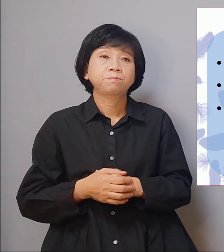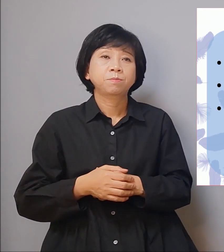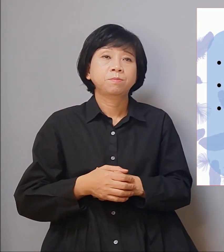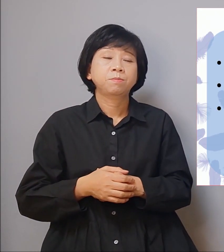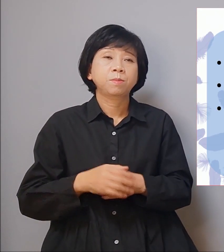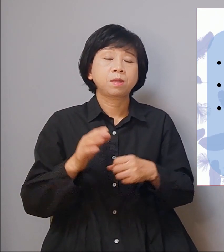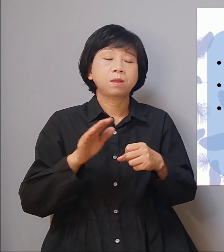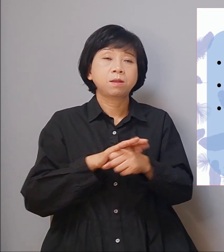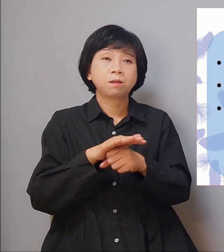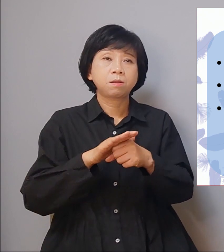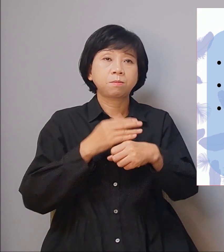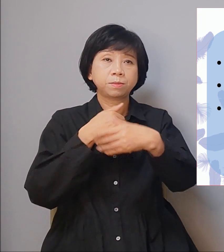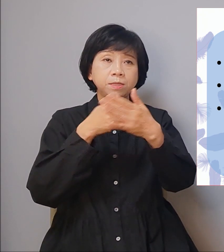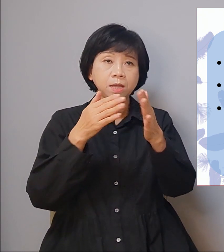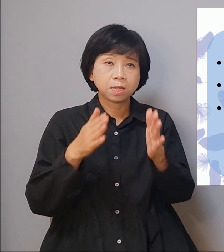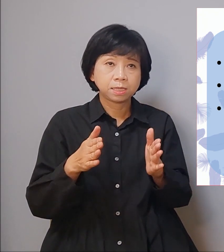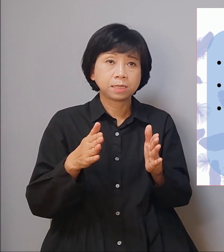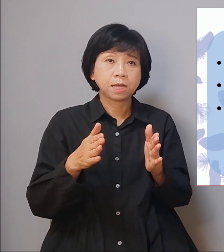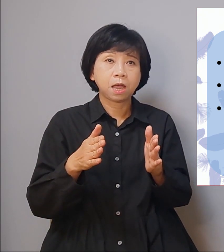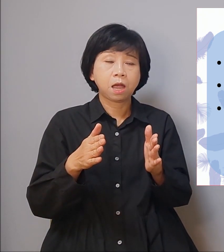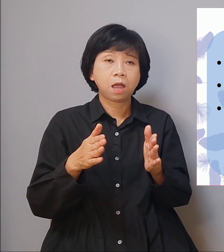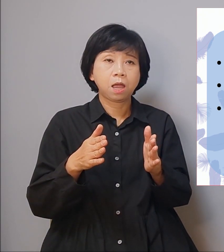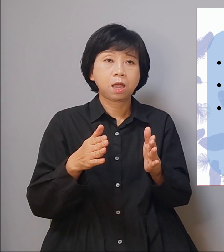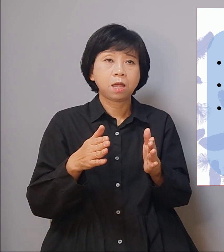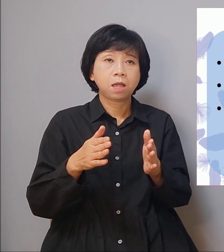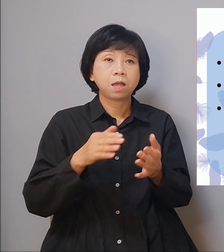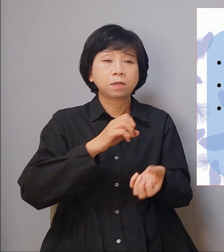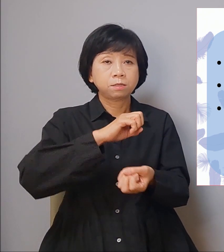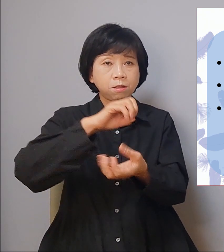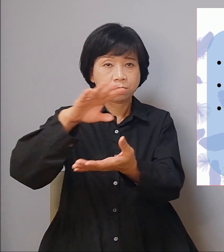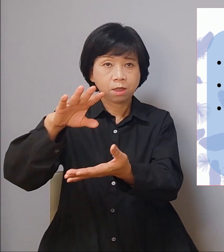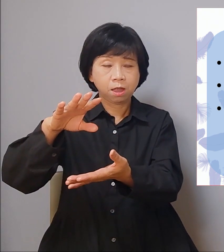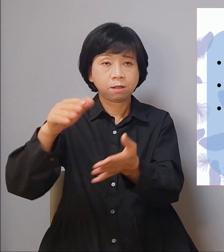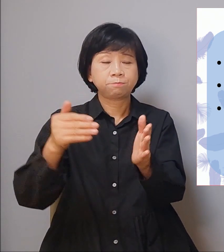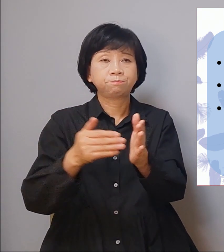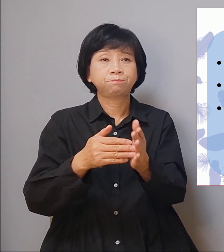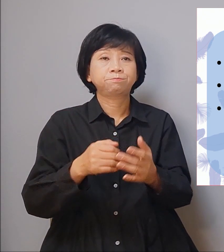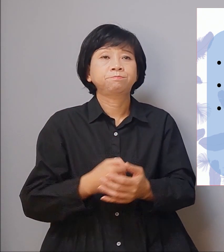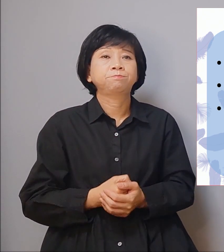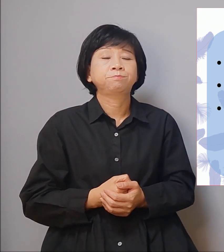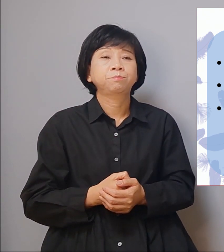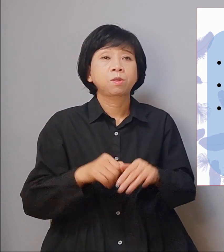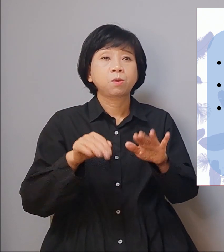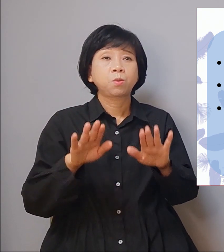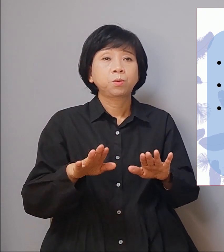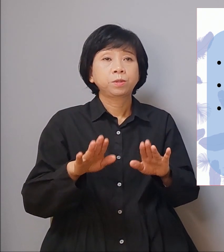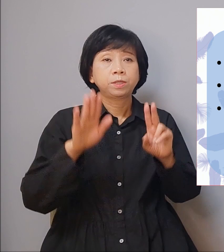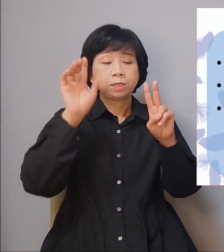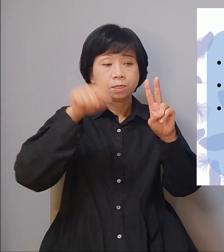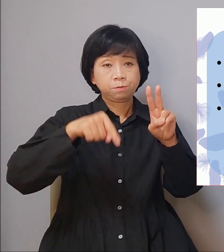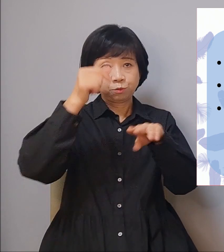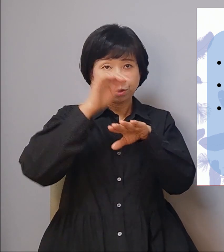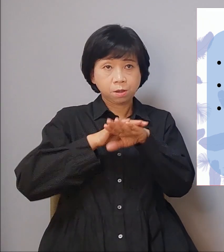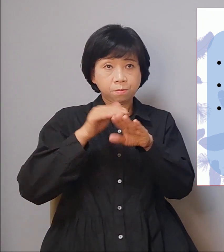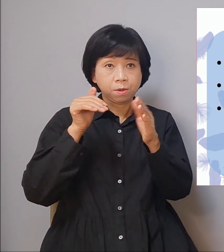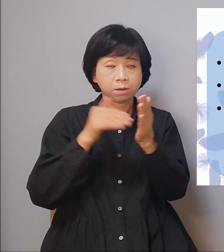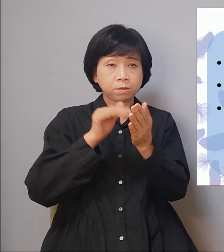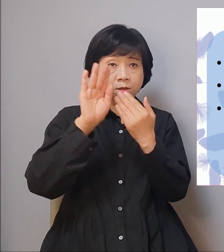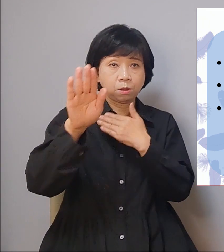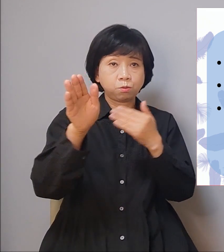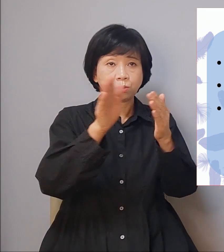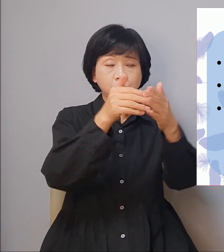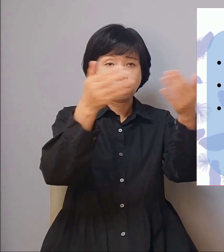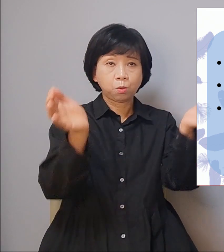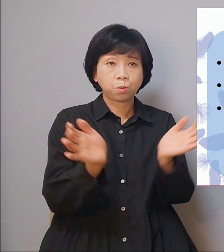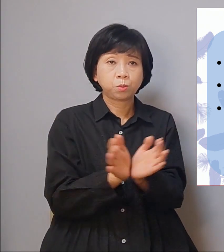러브 상자를 우리 교회 몇몇 성도분들과 세터민들에게 전달하였습니다. 오늘 2부 예배 후 공동의회가